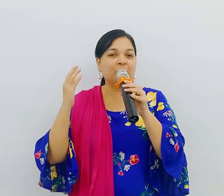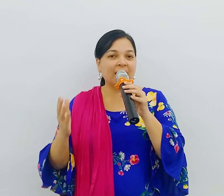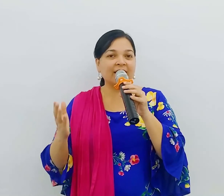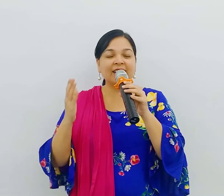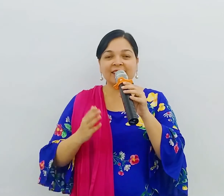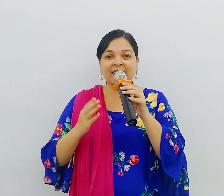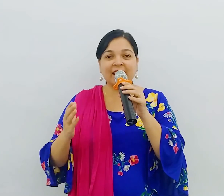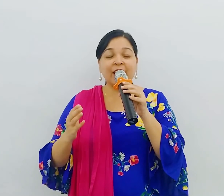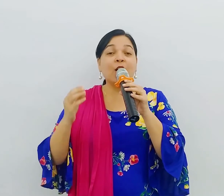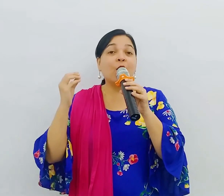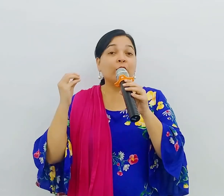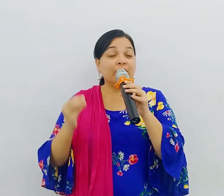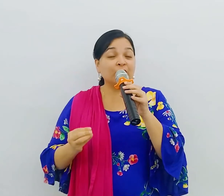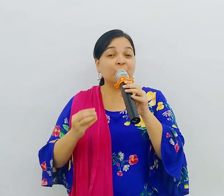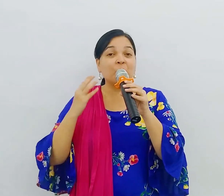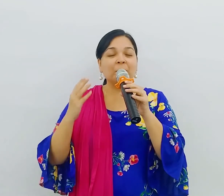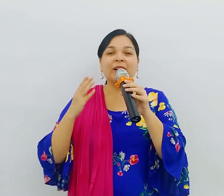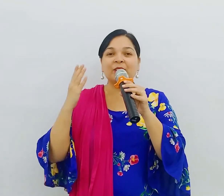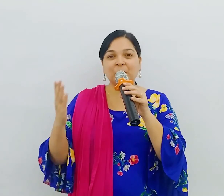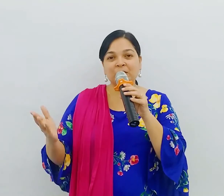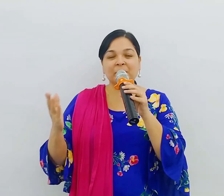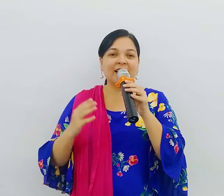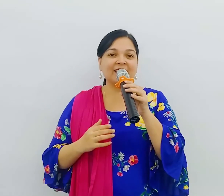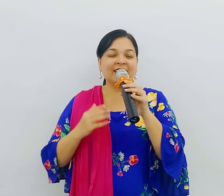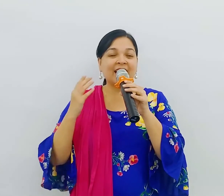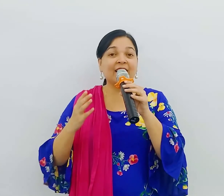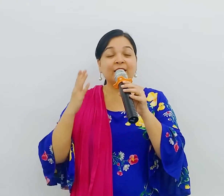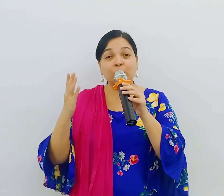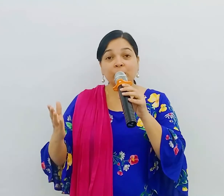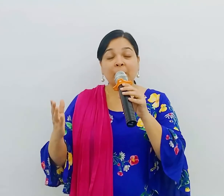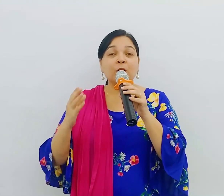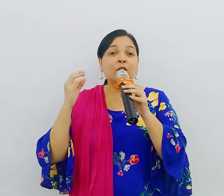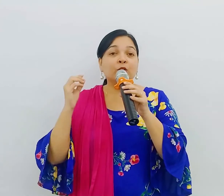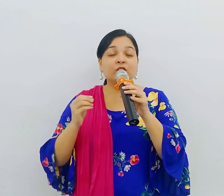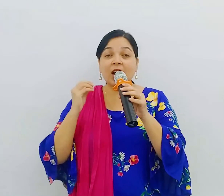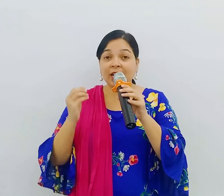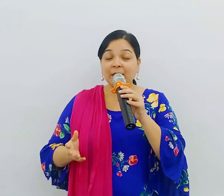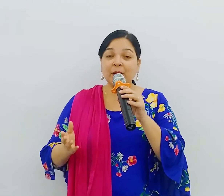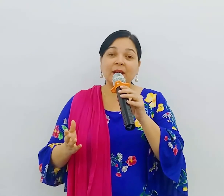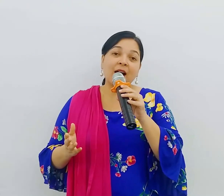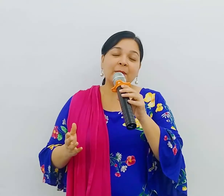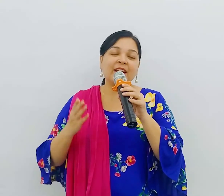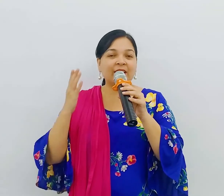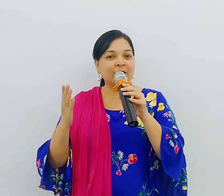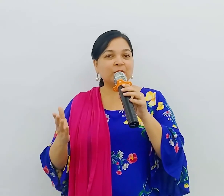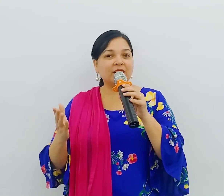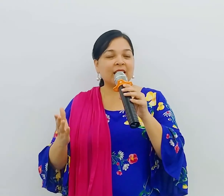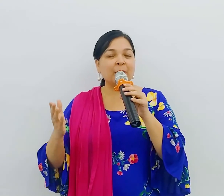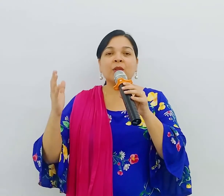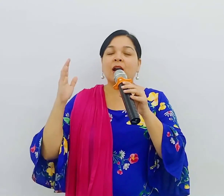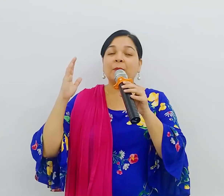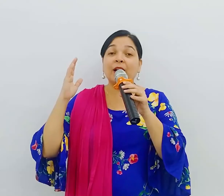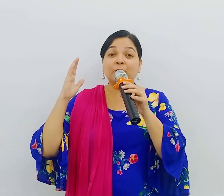তোমরা আমাদের সাথে প্রার্থনা করতে পারো আর যিশুকে নিজের বন্ধু বানাতে পারো, হালেলুইয়া। তো যেখানেই তোমরা থাকো, দাঁড়াতে